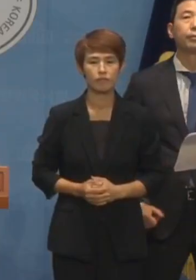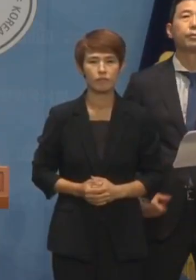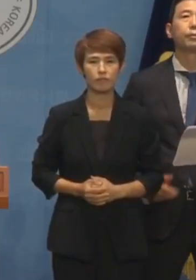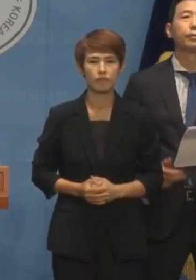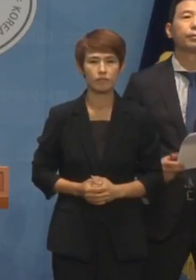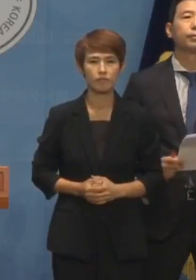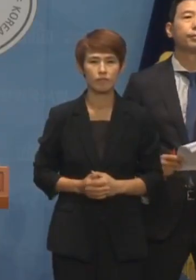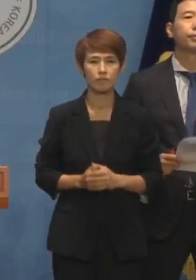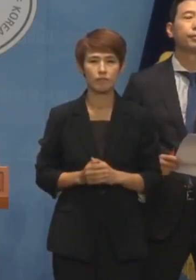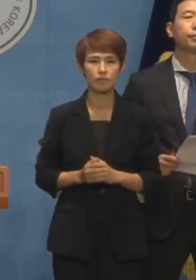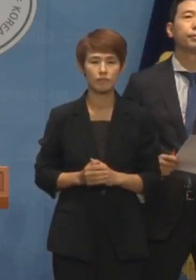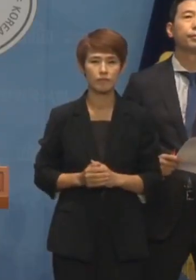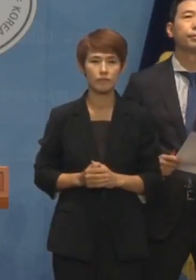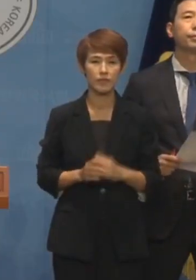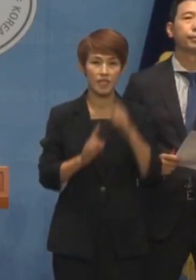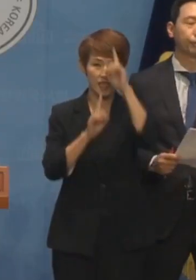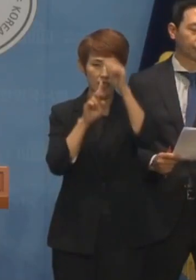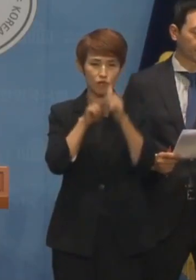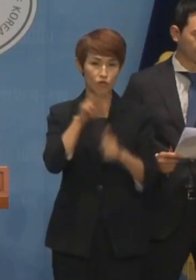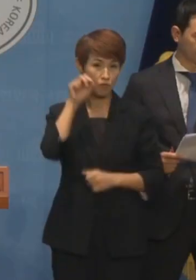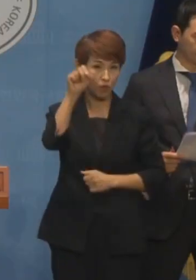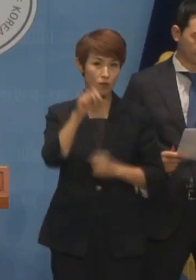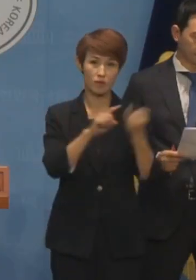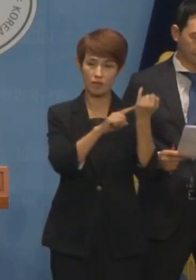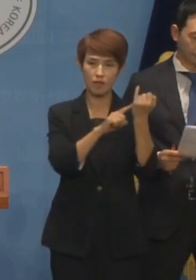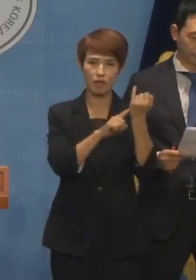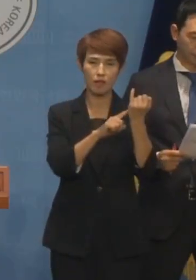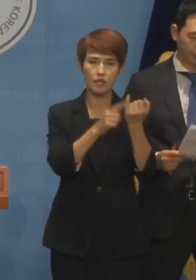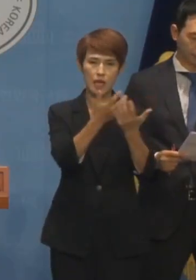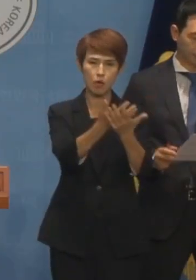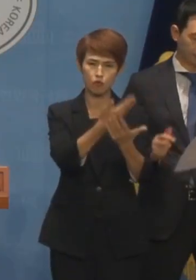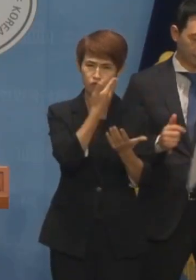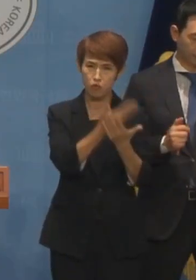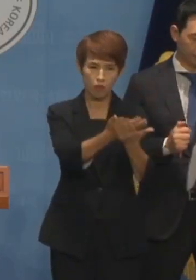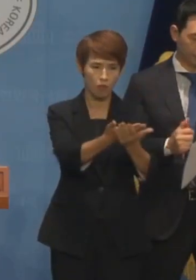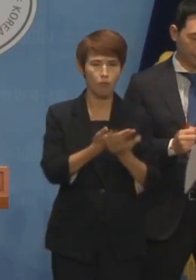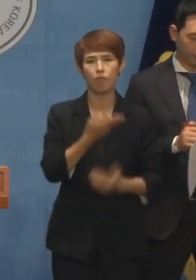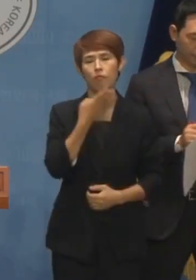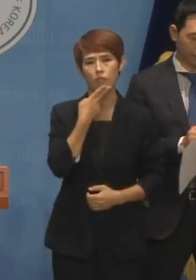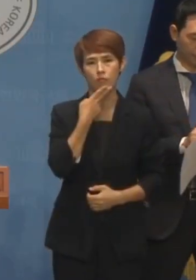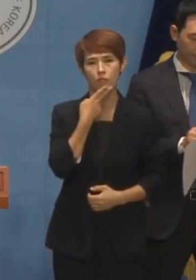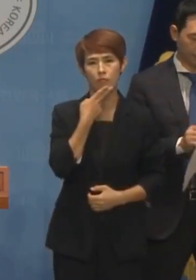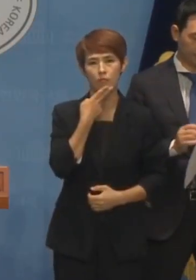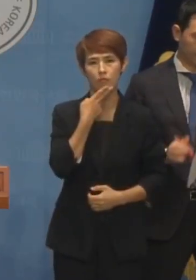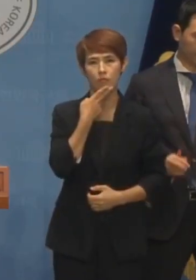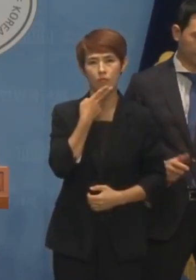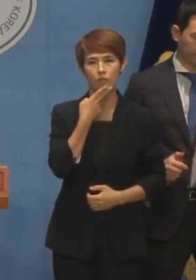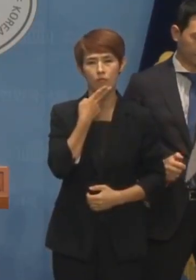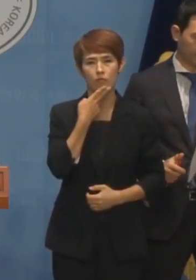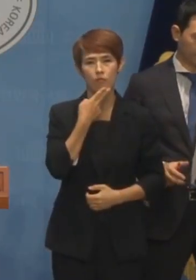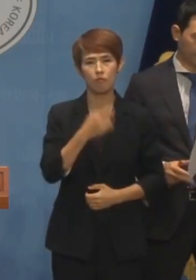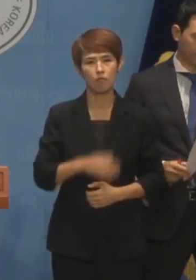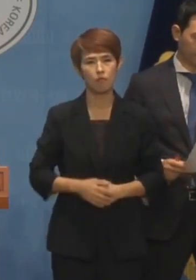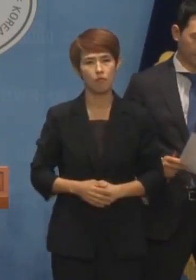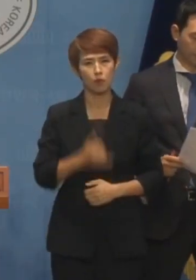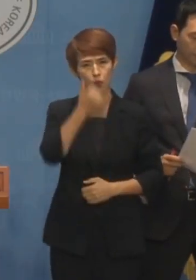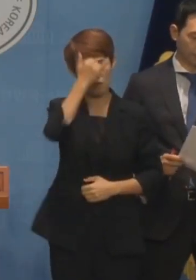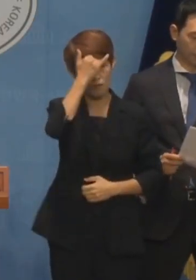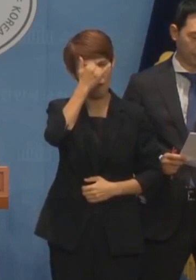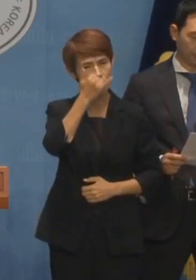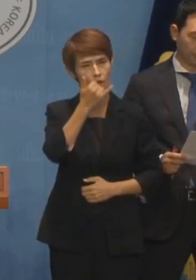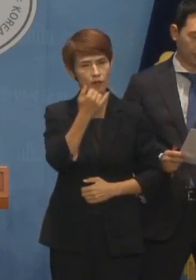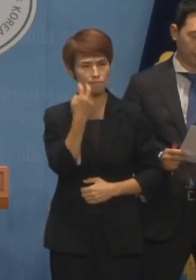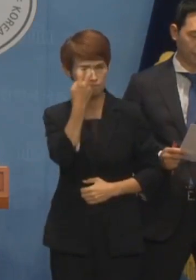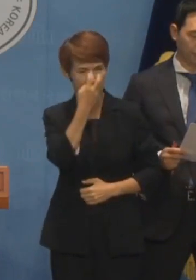후보자께서 주요한 자료를 제출하지 않았고, 그리고 자질과 정책과 도덕성에 대한 검증을